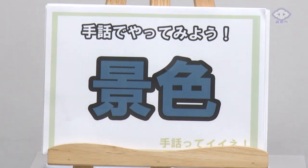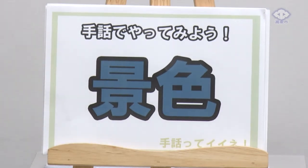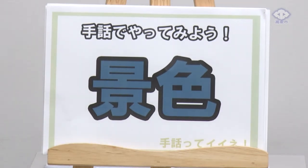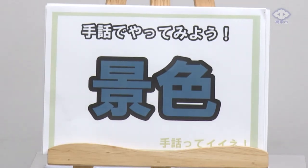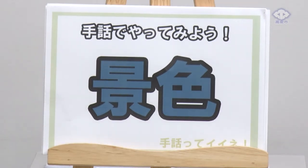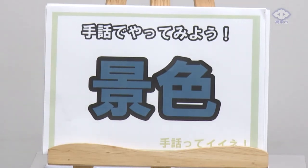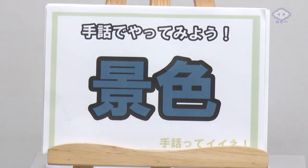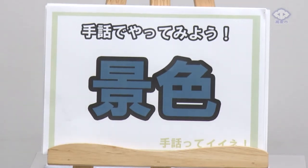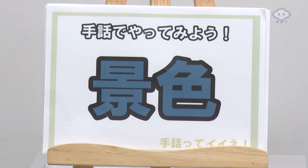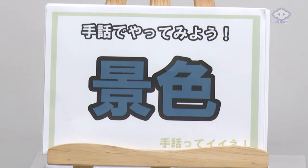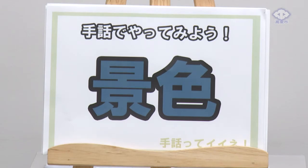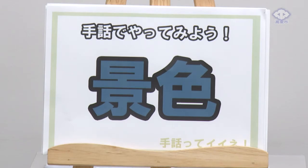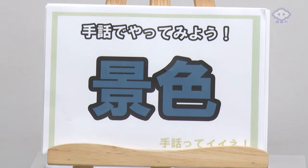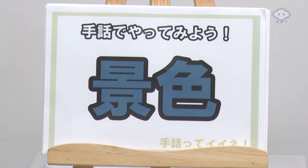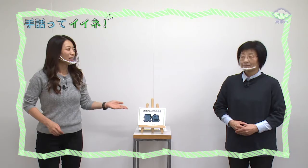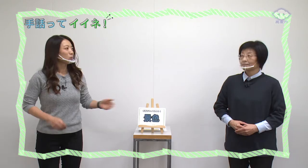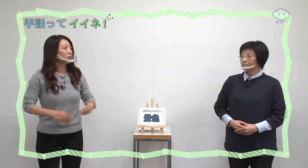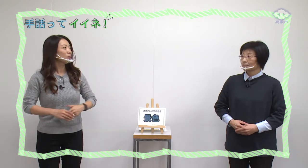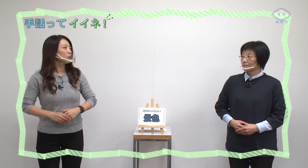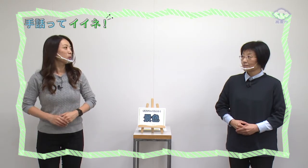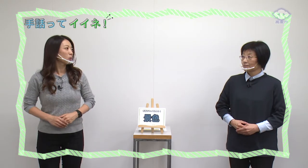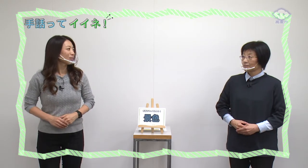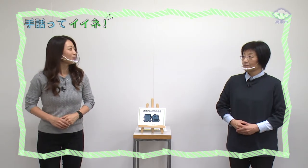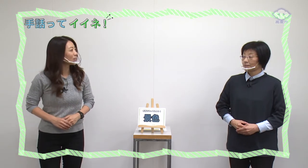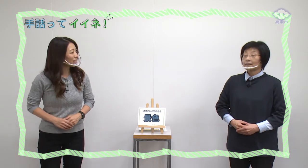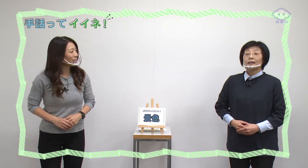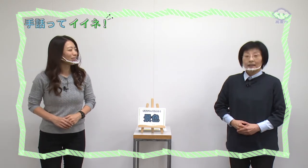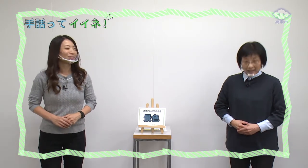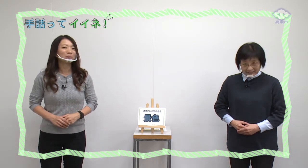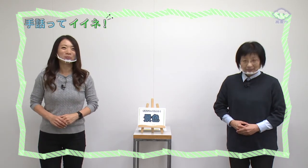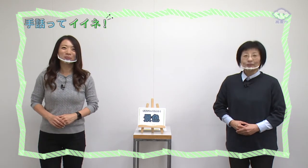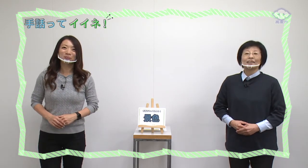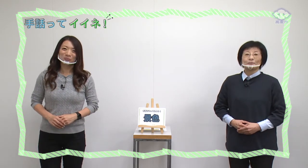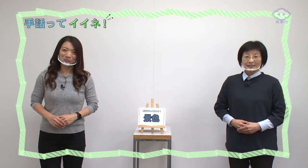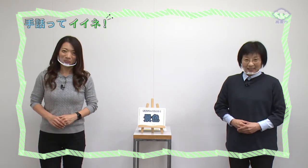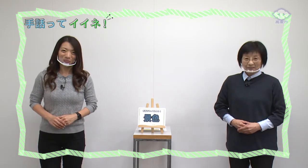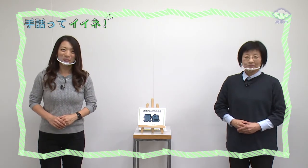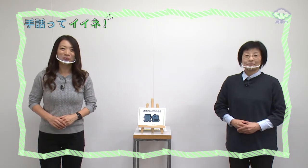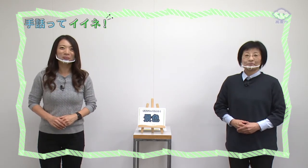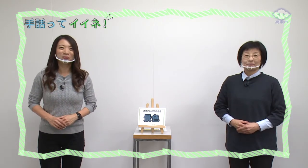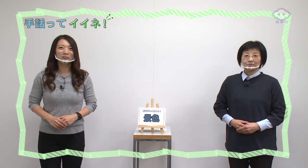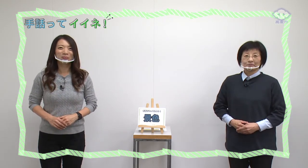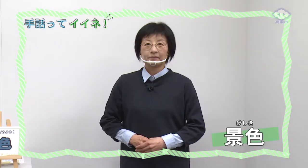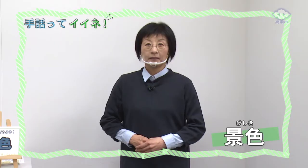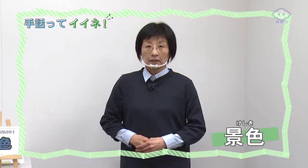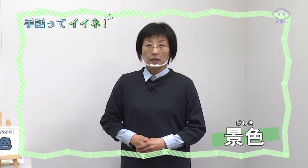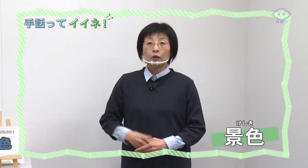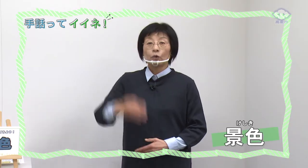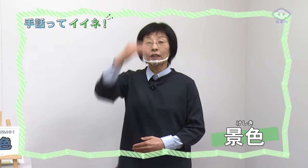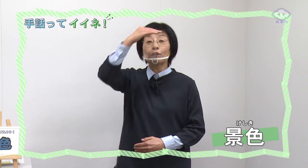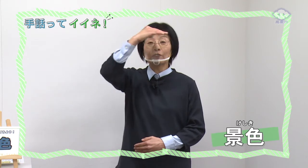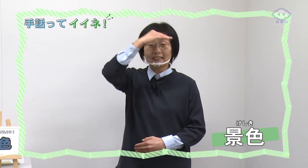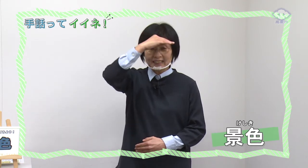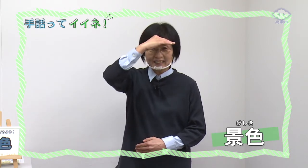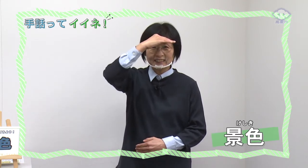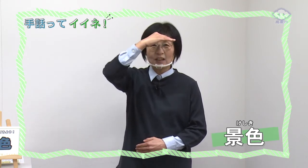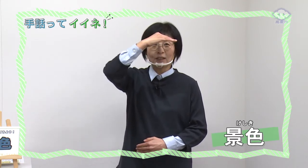ですよね。景色、こちらはどう表現しますか。 はい、わかりました。おでこのあたりに手を当て